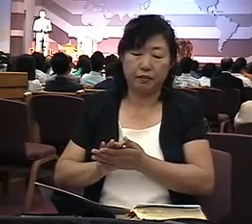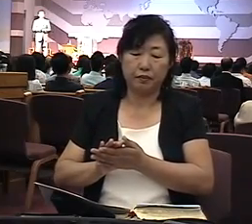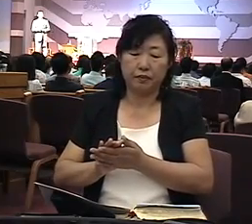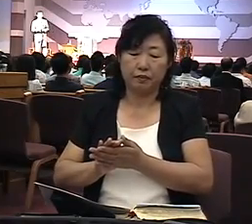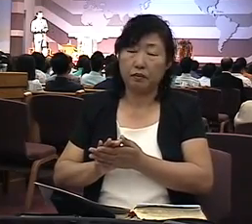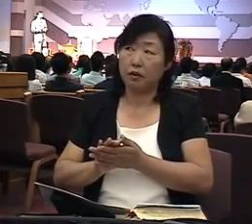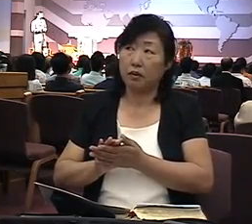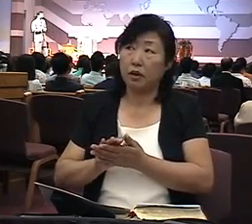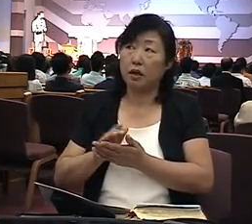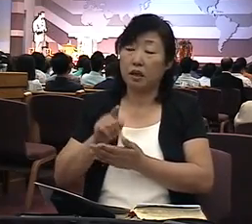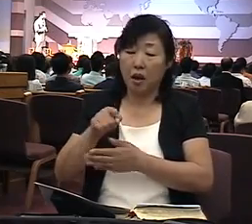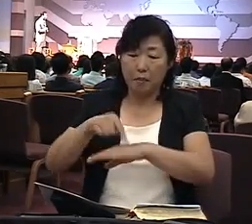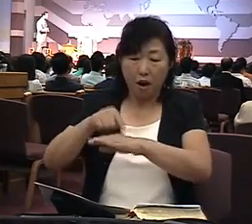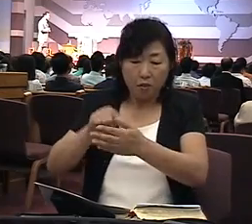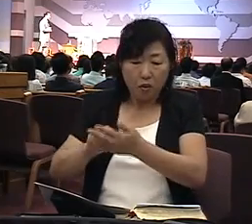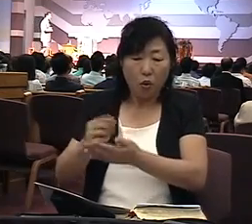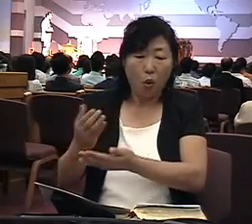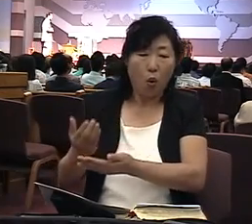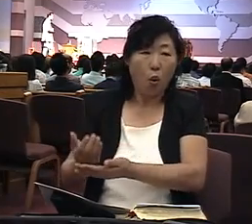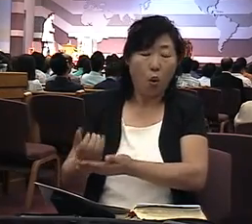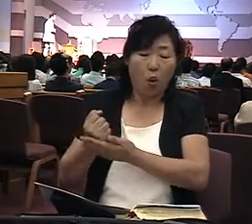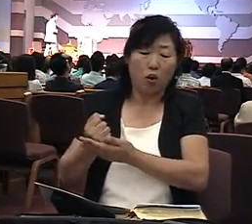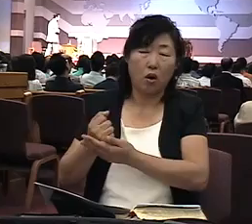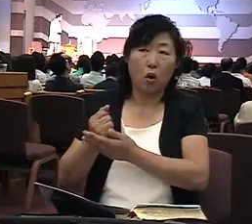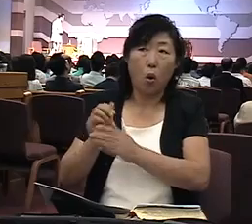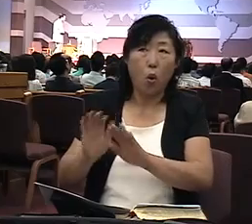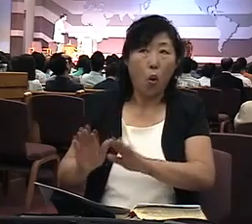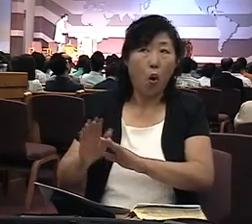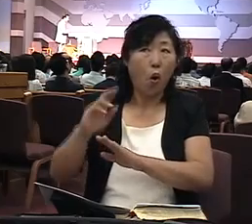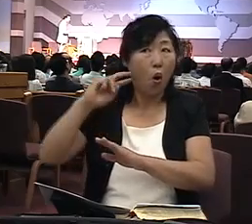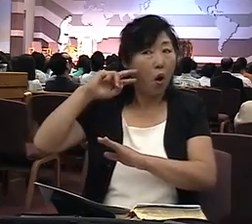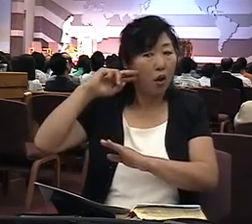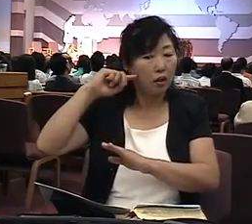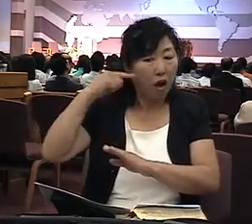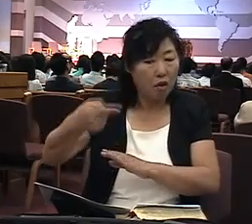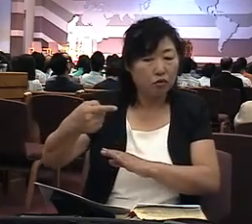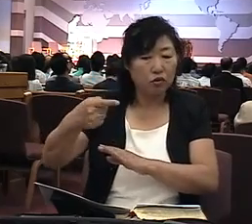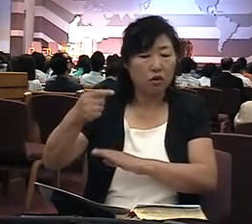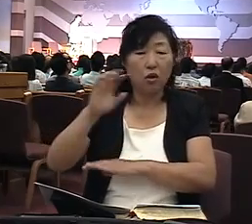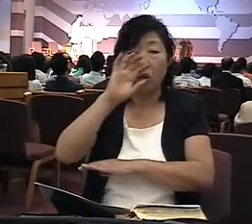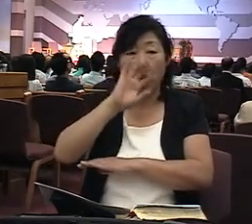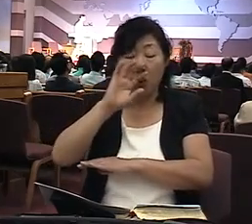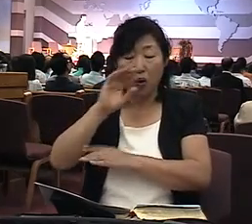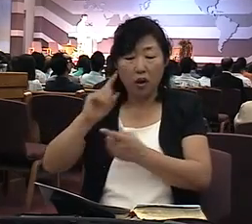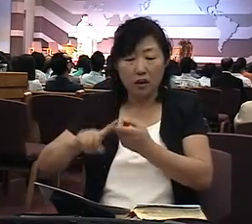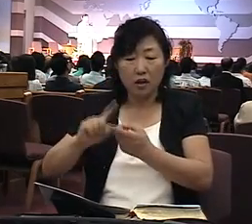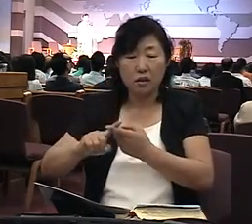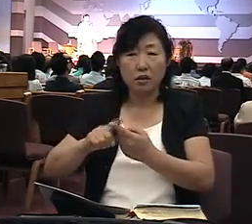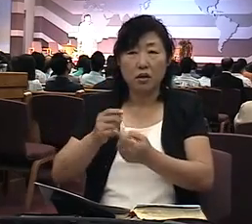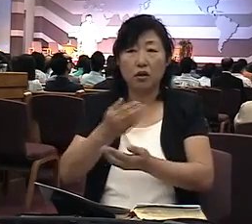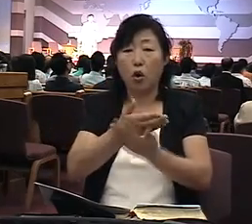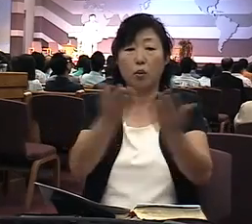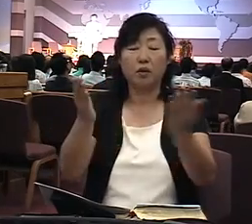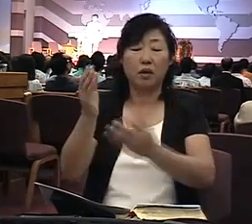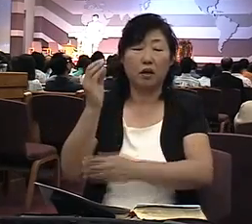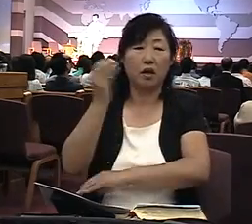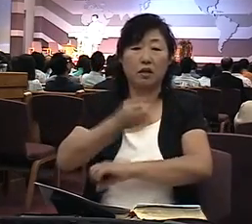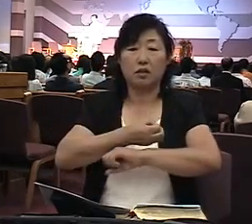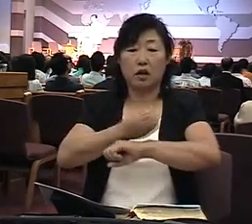저는 그러한 마음으로 오늘과 다음 주에 훈련에 대한 말씀을 여러분들에게 전하고 싶습니다.